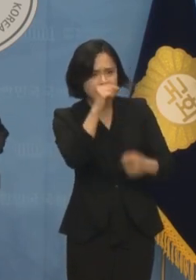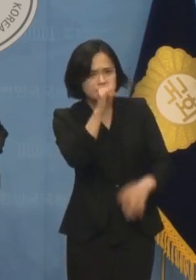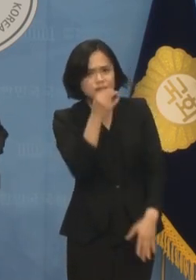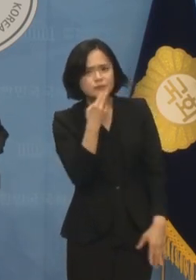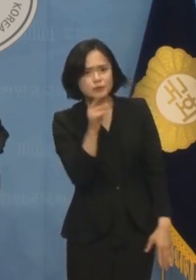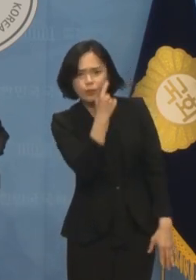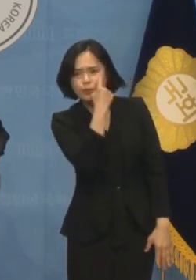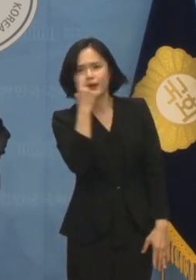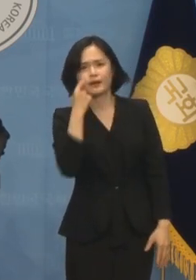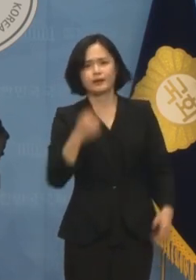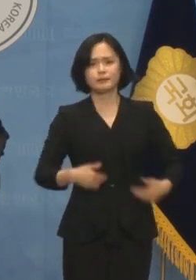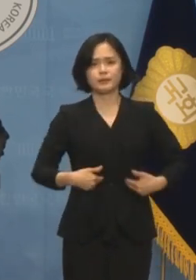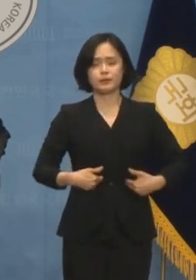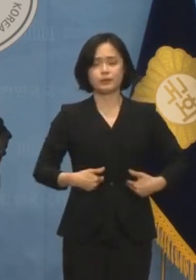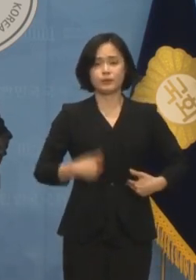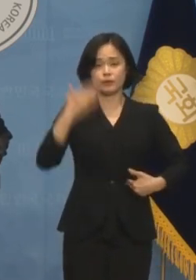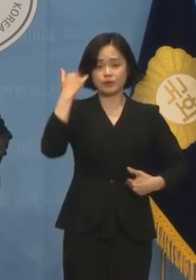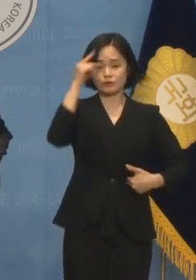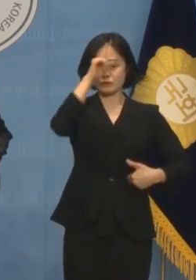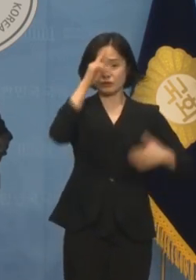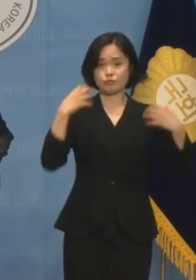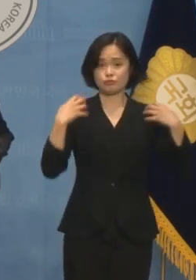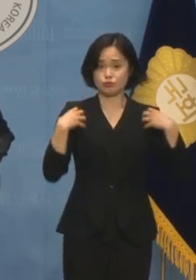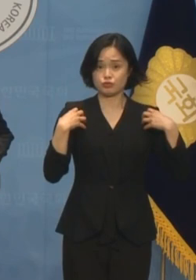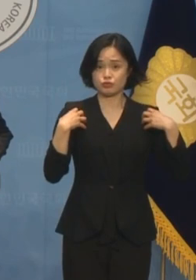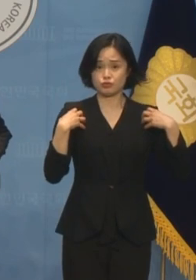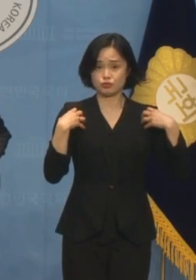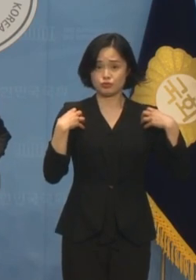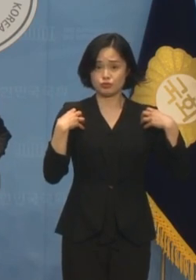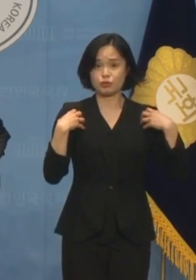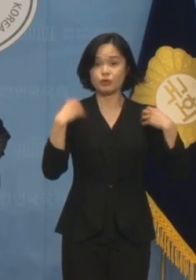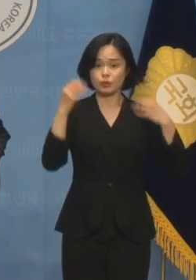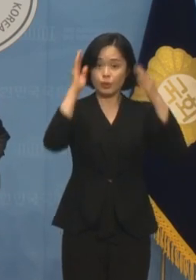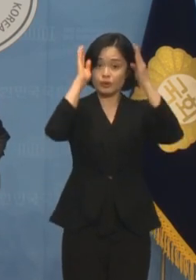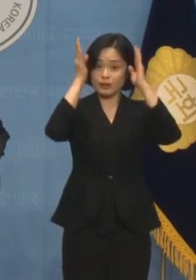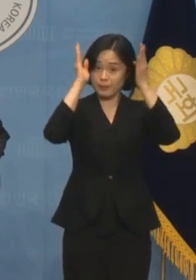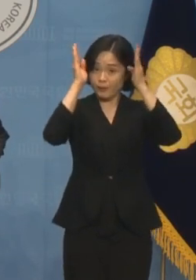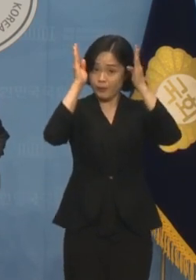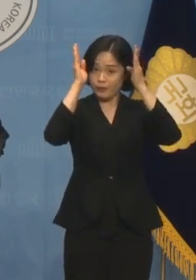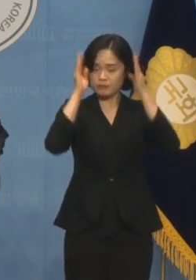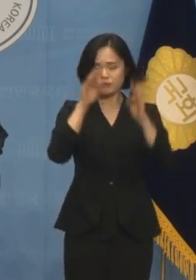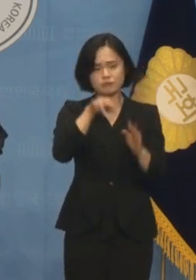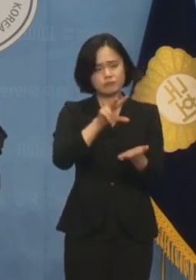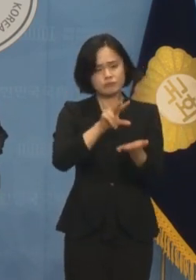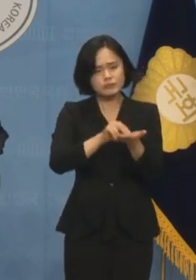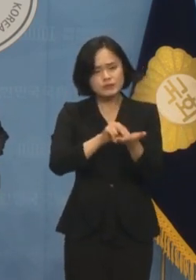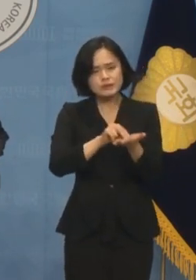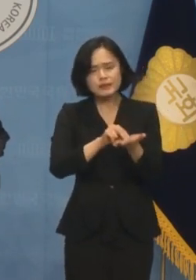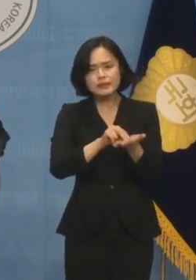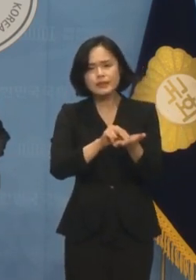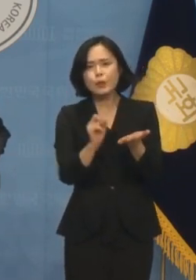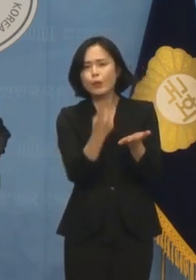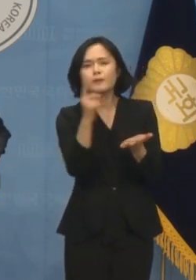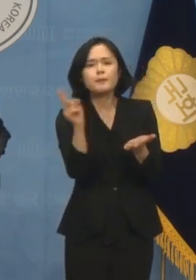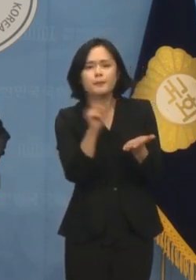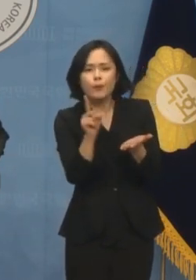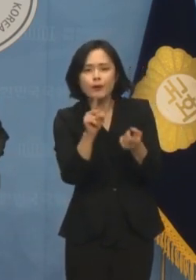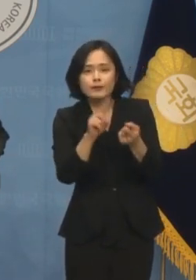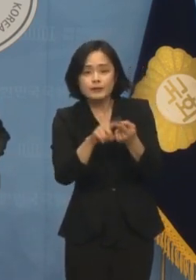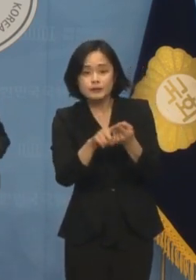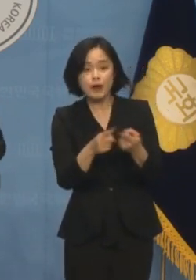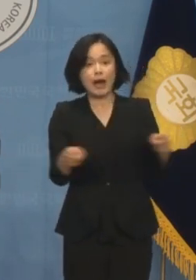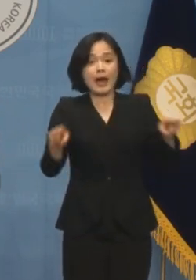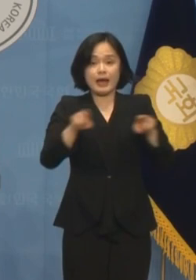있습니다. 그래서 저는 우리 정부와 일본 정부 네이버와 함께 진상을 파악하기 위한 공동조사에 나서야 한다고